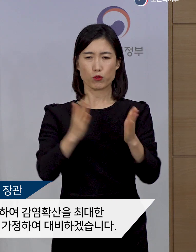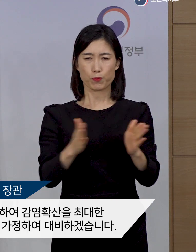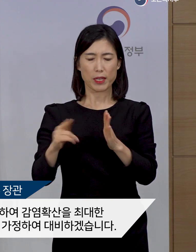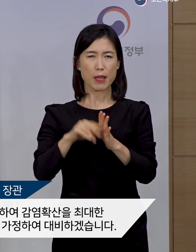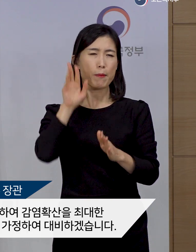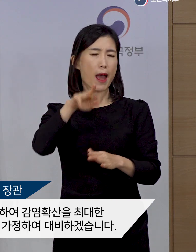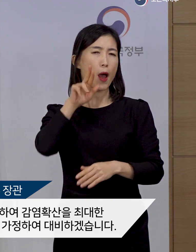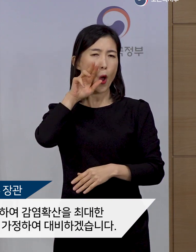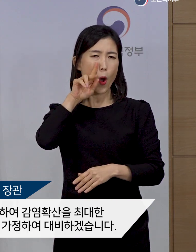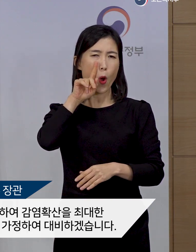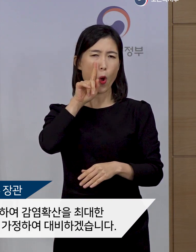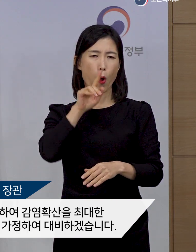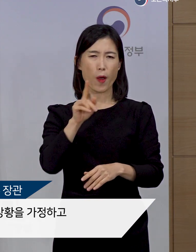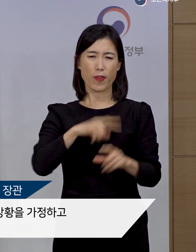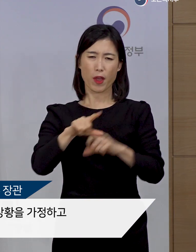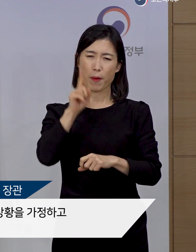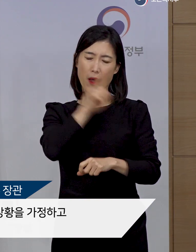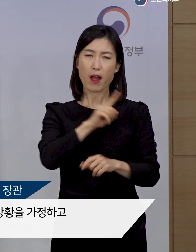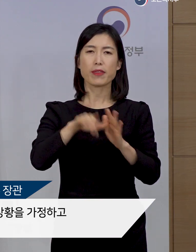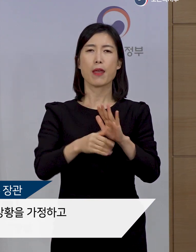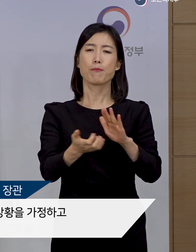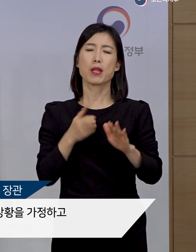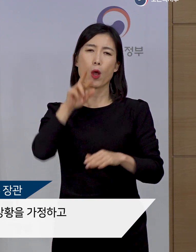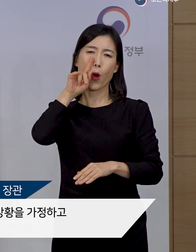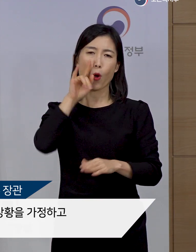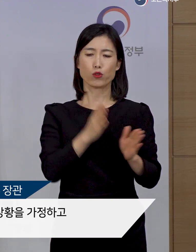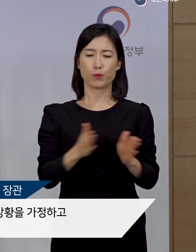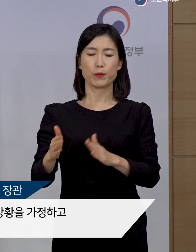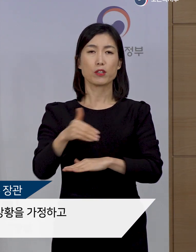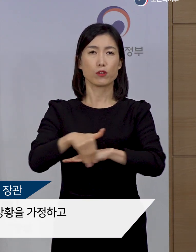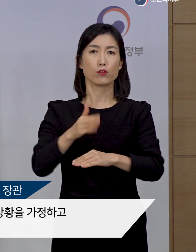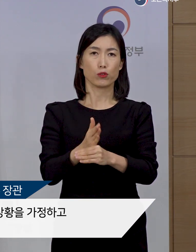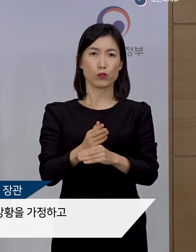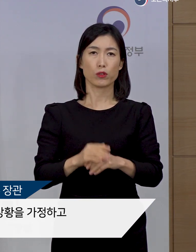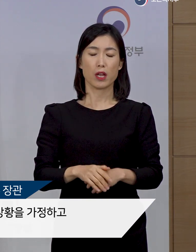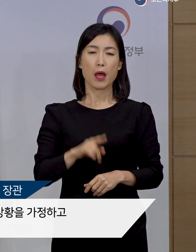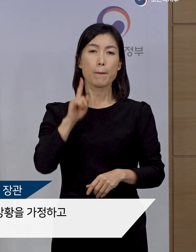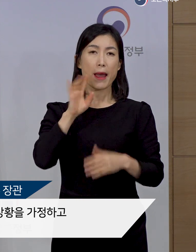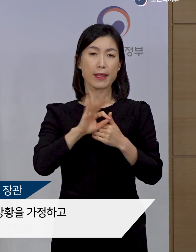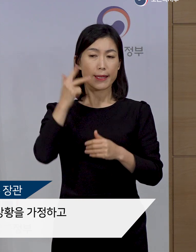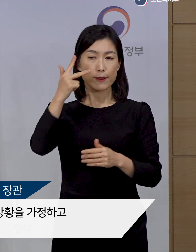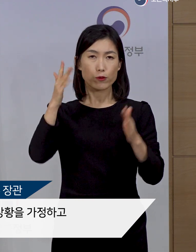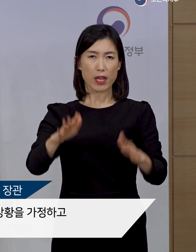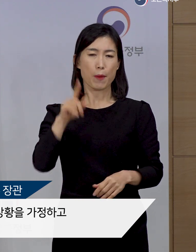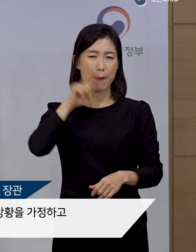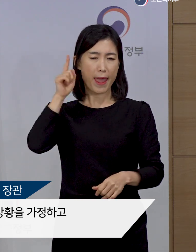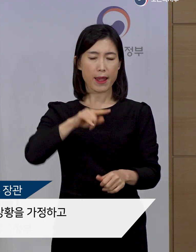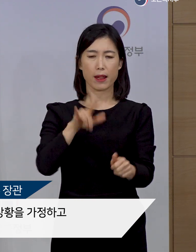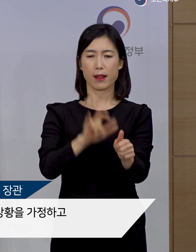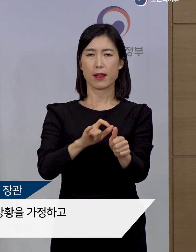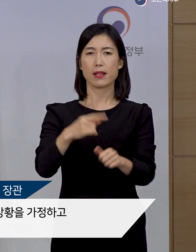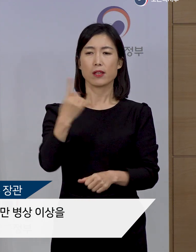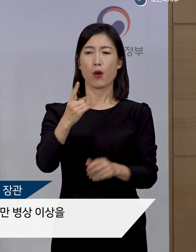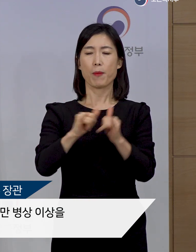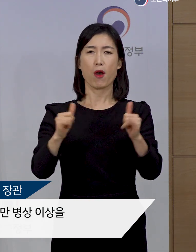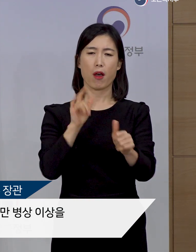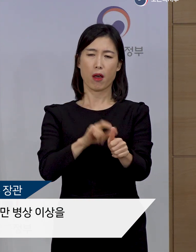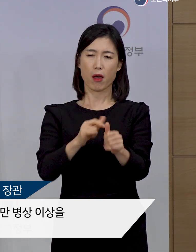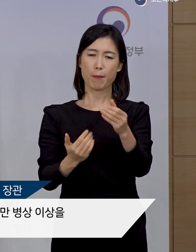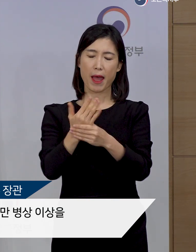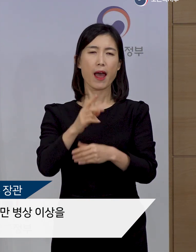대비하겠습니다. 앞으로 20일간 매일 1,000명의 환자가 발생하는 상황을 가정하고